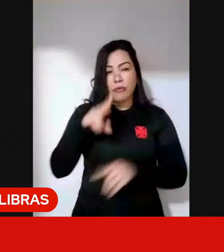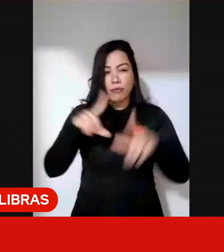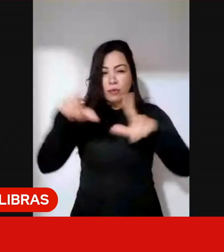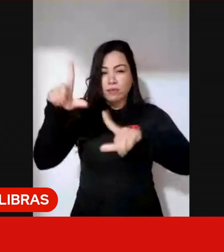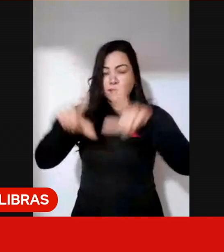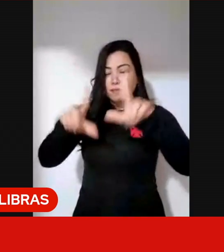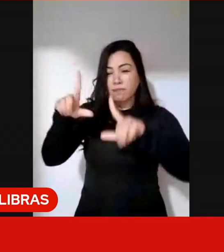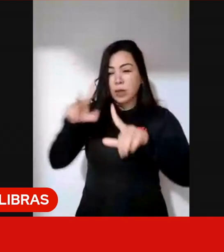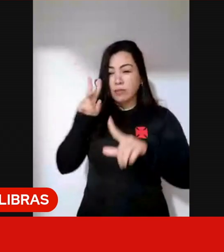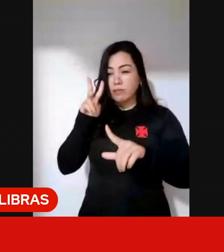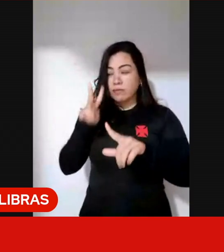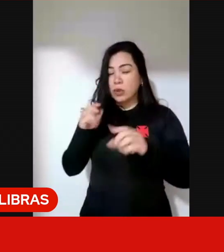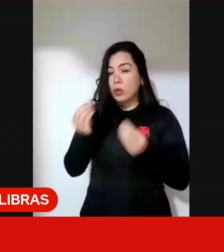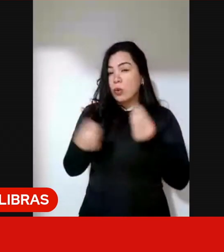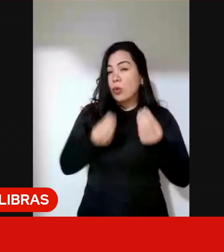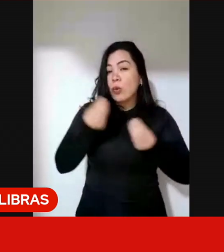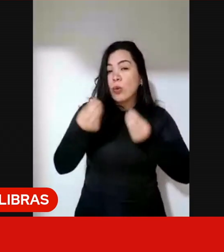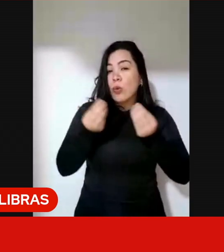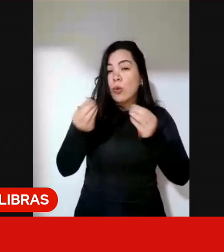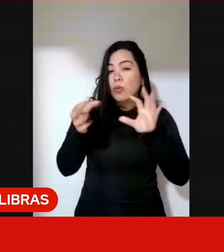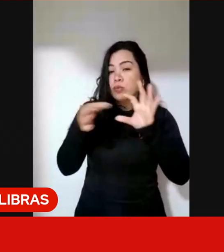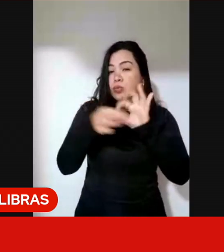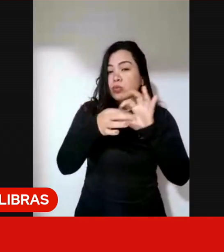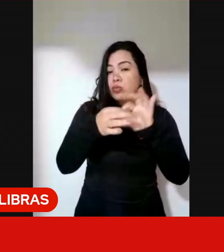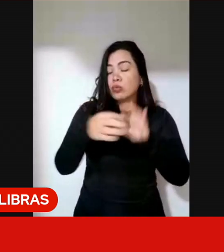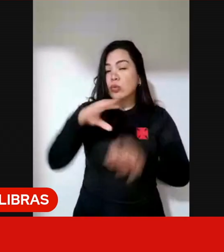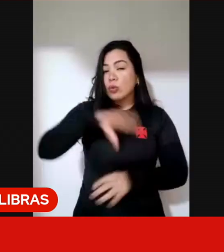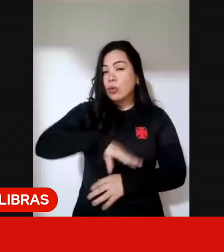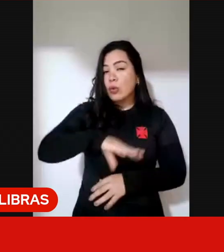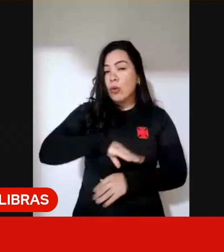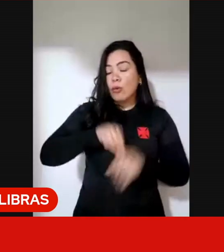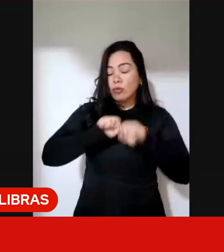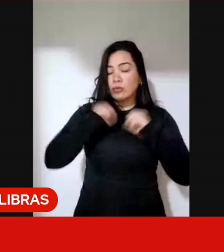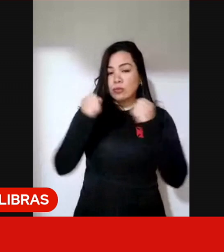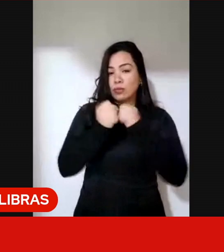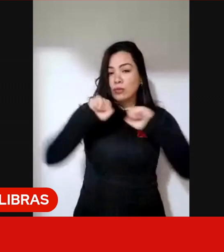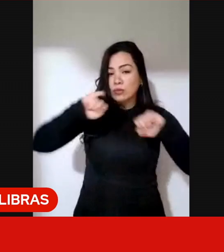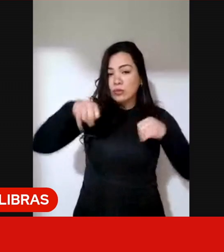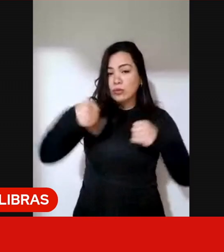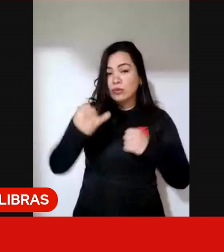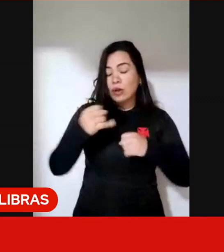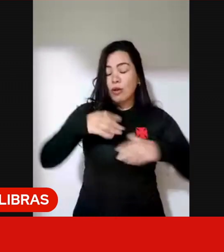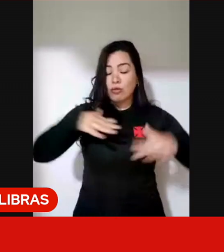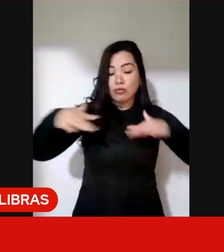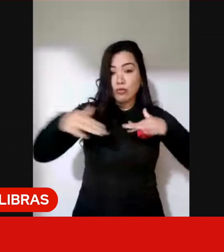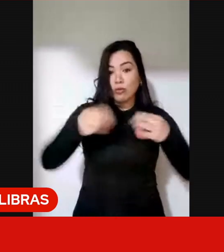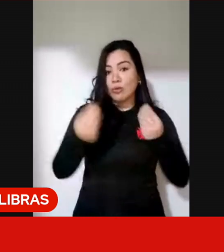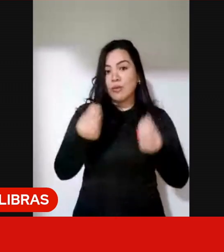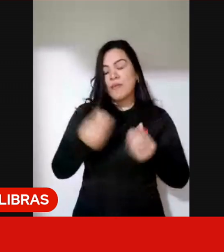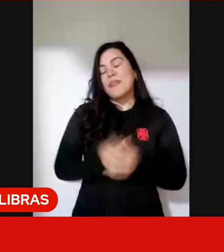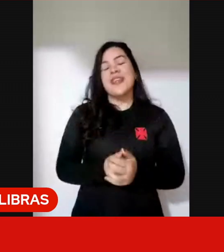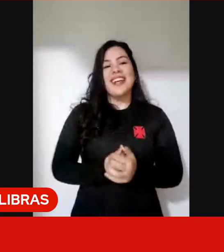televisão mesmo? Qual é a sua relação com o Vasco, com São Januário, com os jogos?